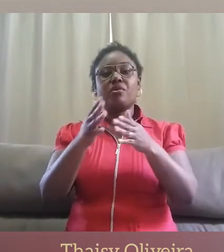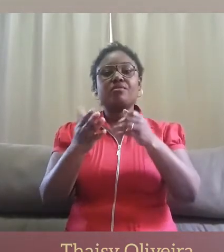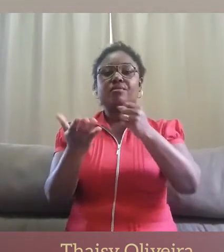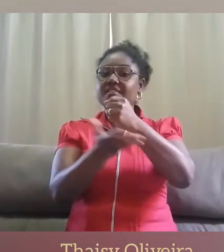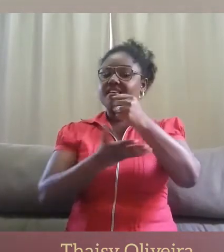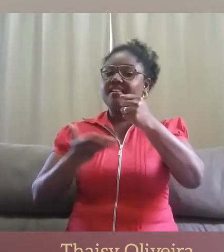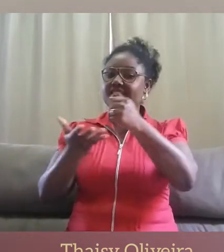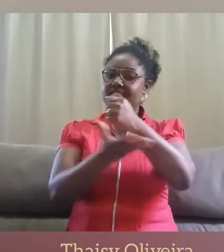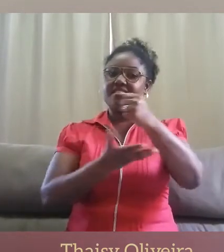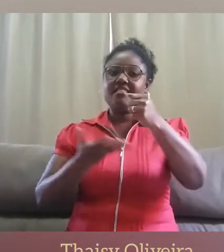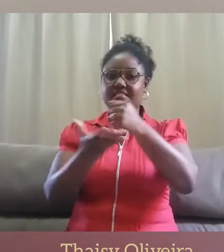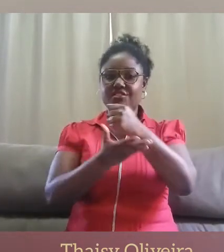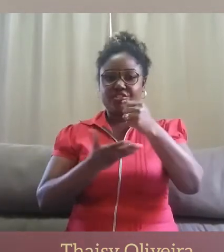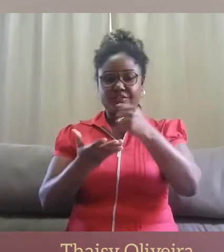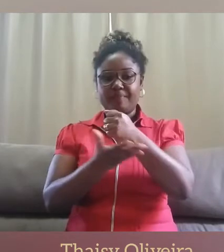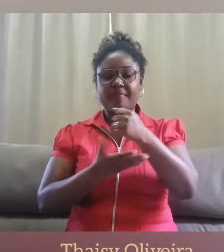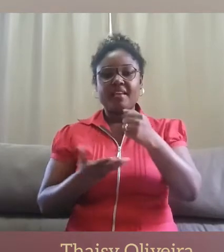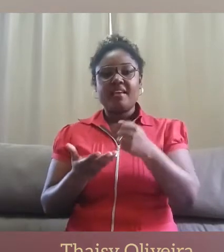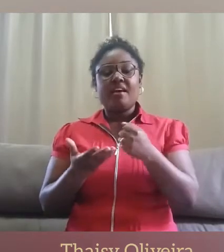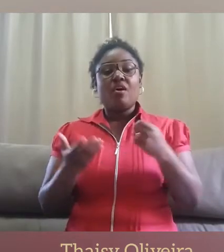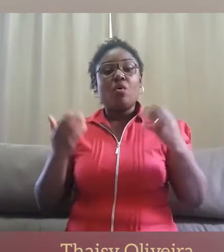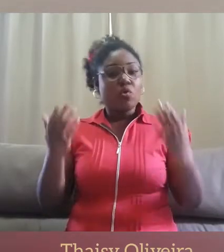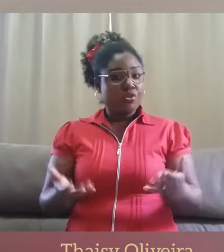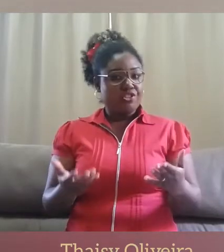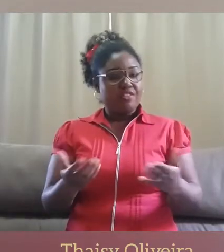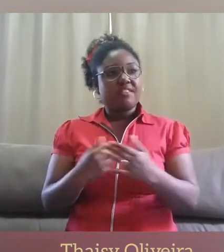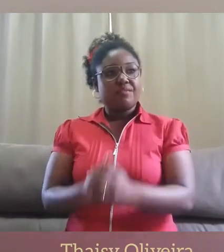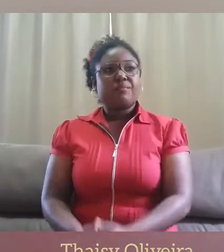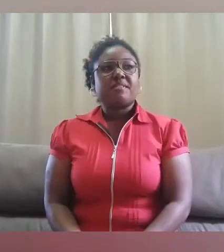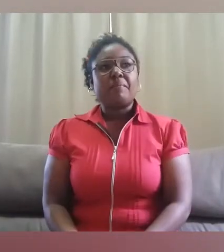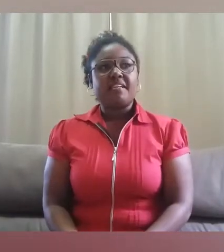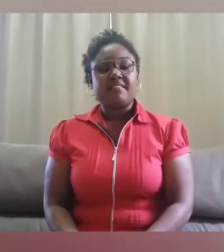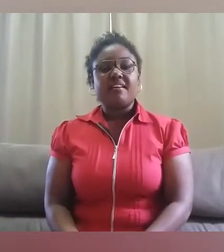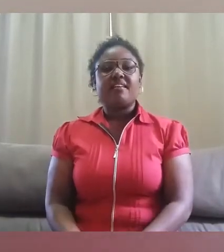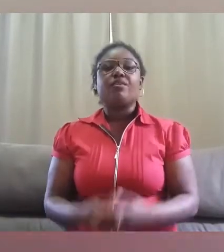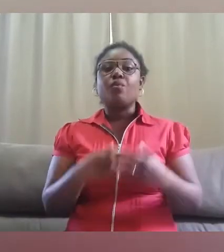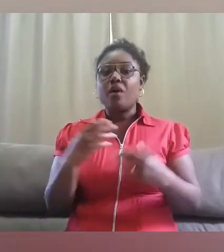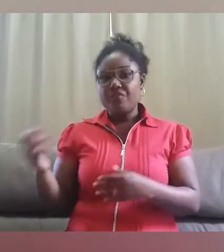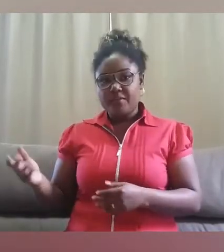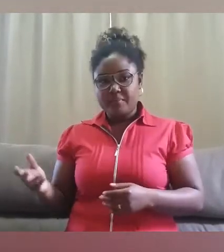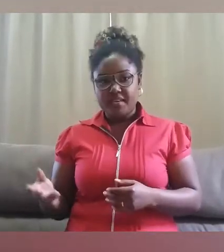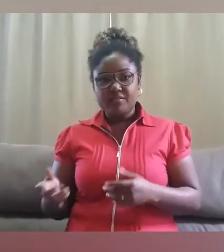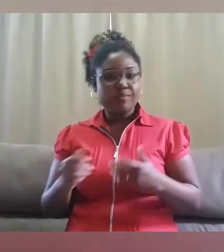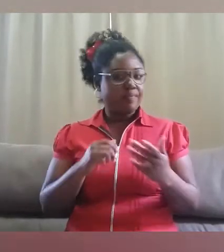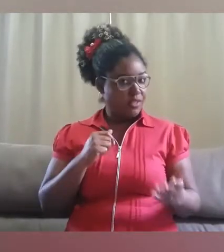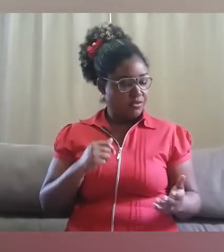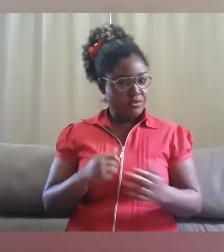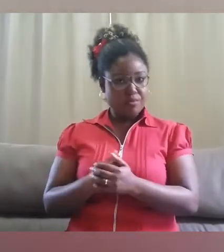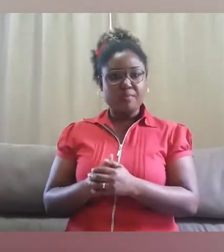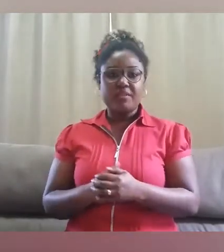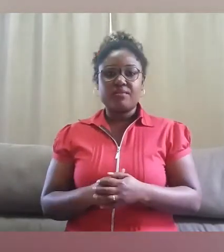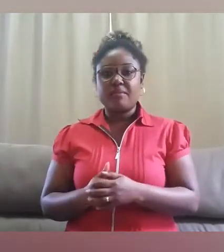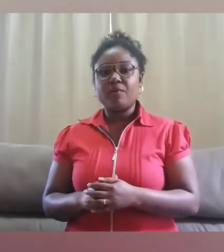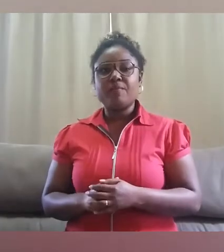módulo iniciante. Hoje nós vamos aprender o alfabeto e os números, tá bom?